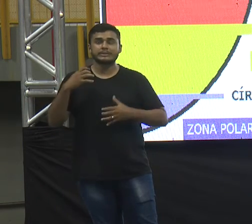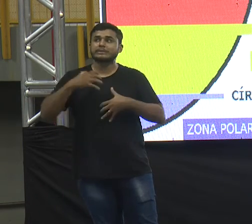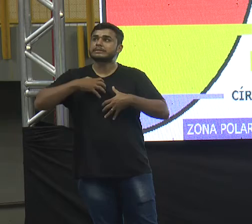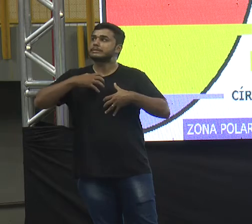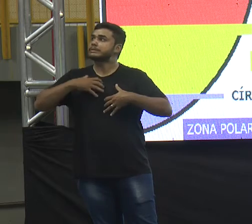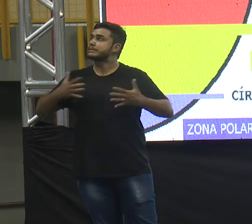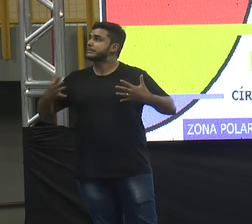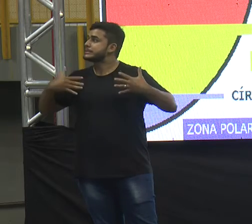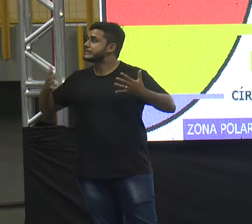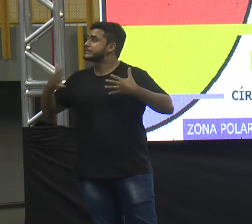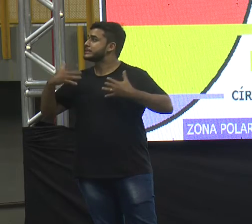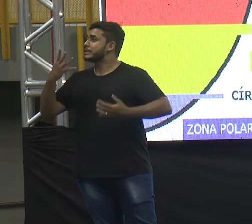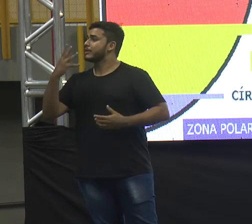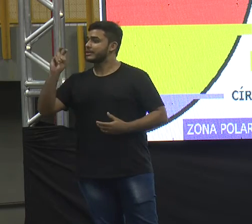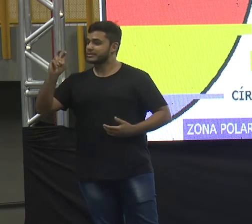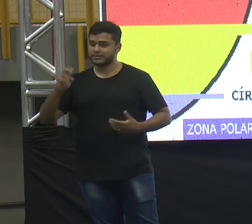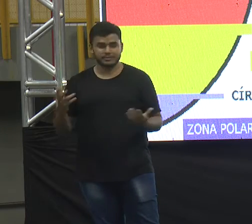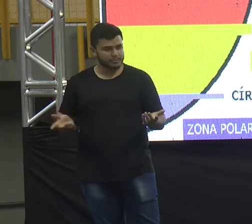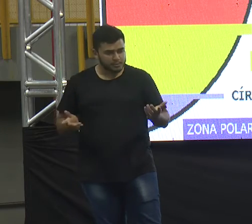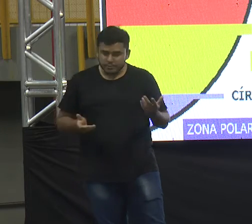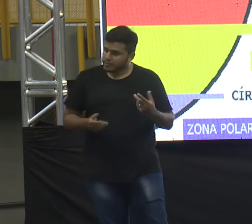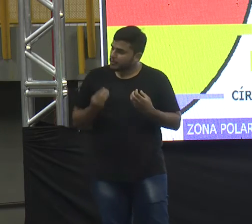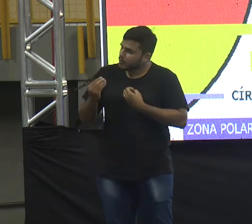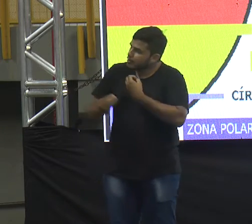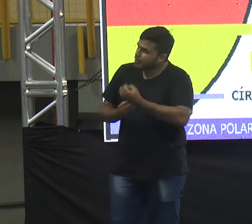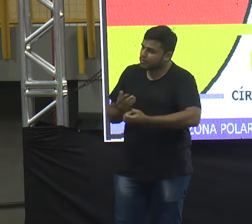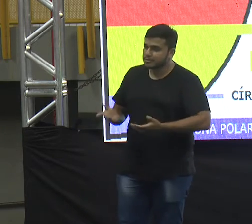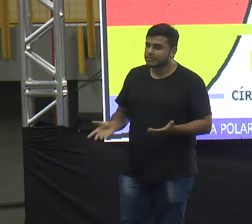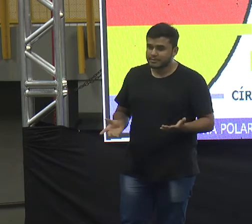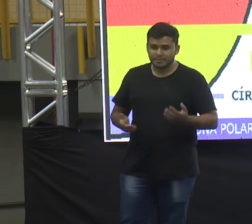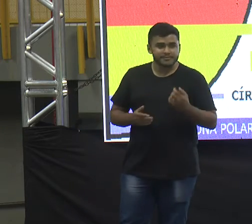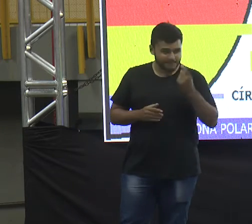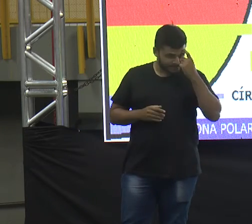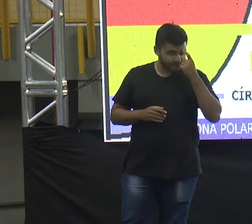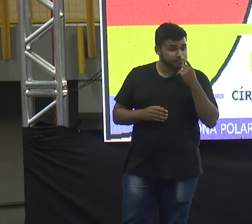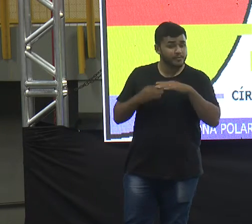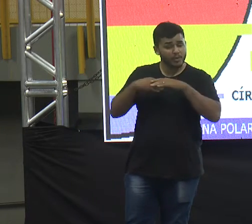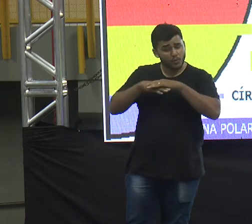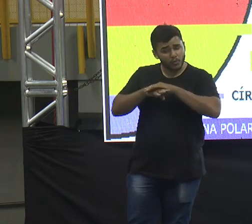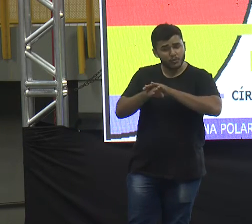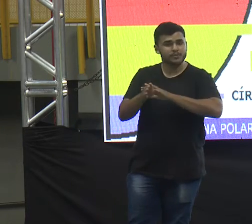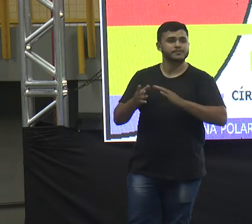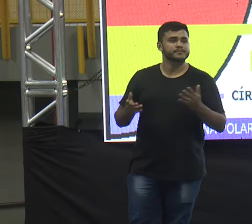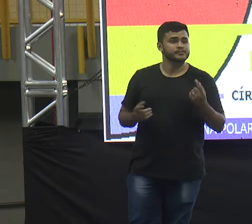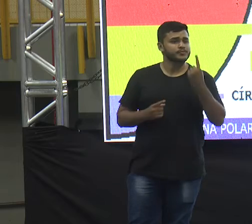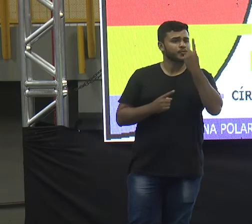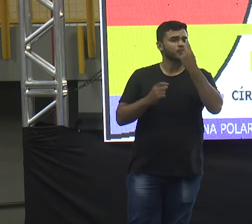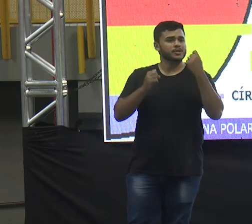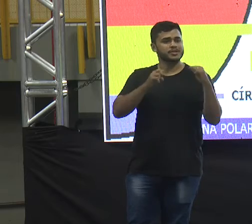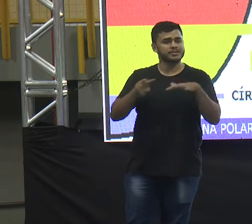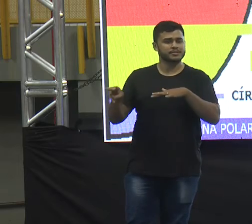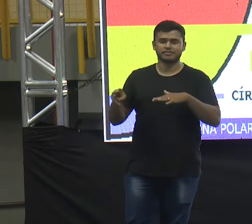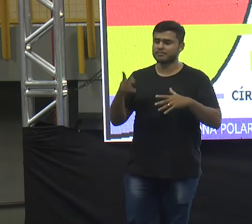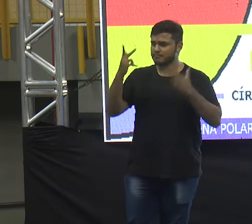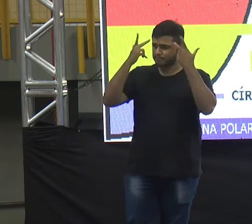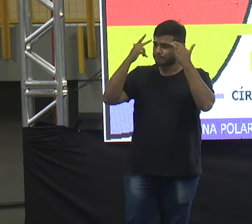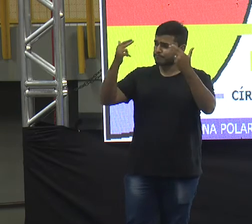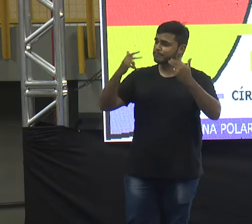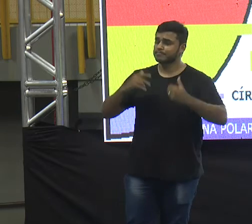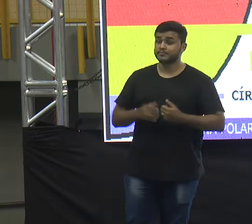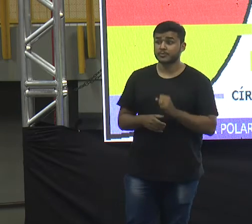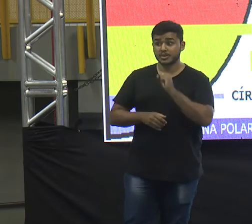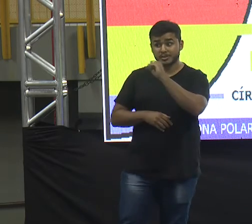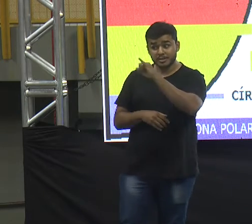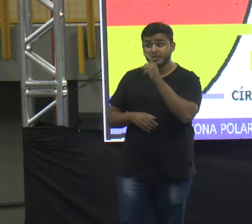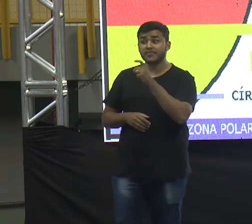Bicho, não está sentindo calor? Diz, não, que é normal. Então, uma adaptação, adaptabilidade. Você passa uma semana, acabou-se. O frio é